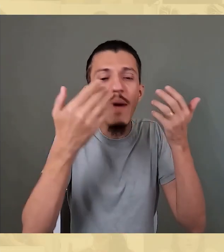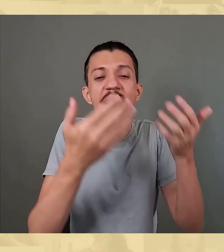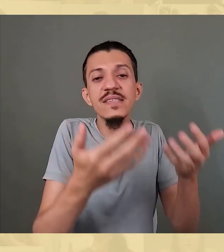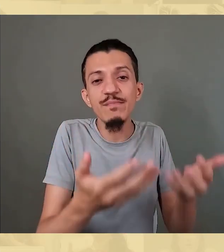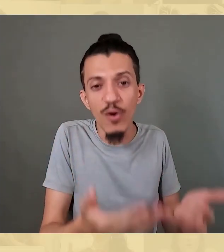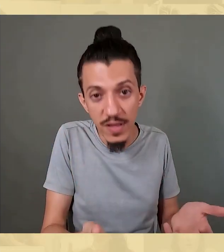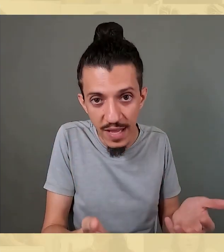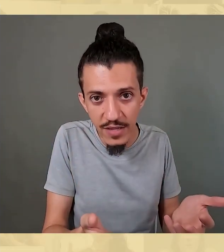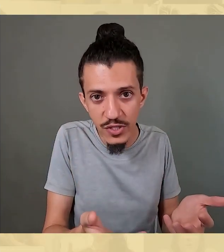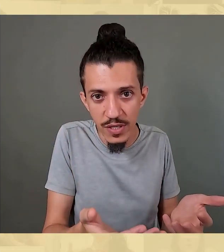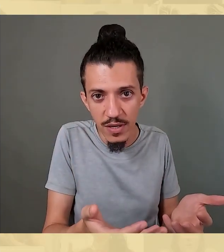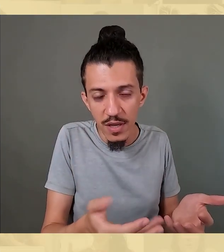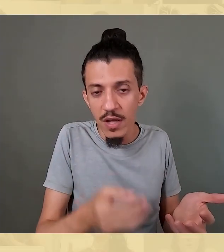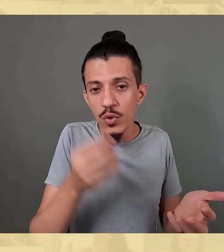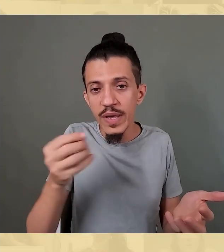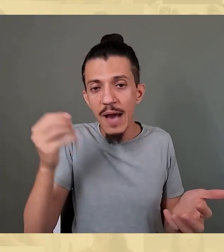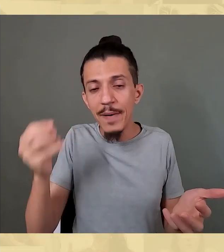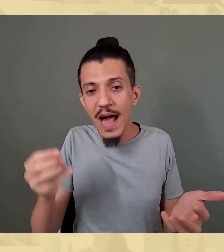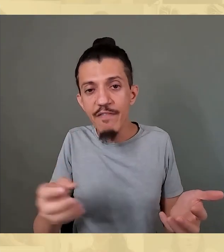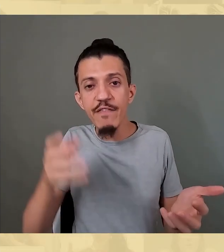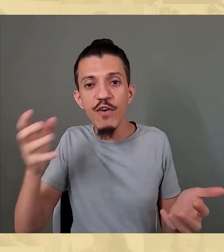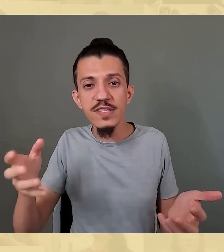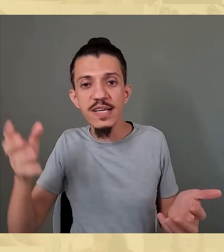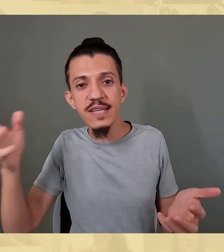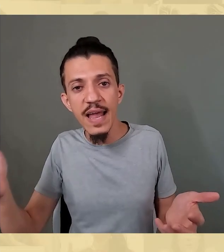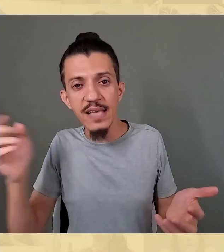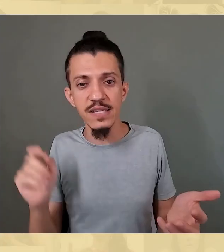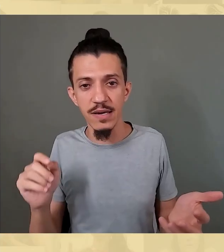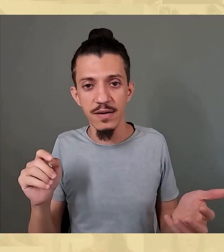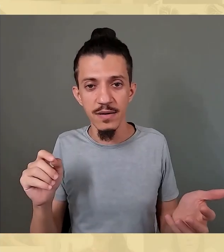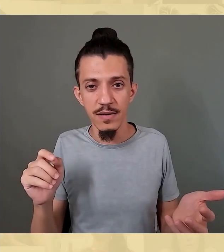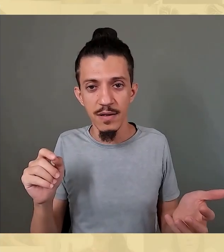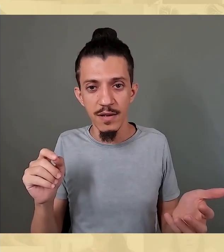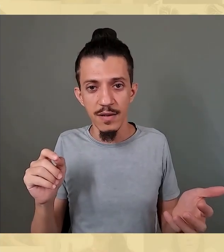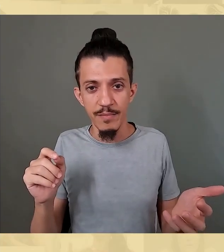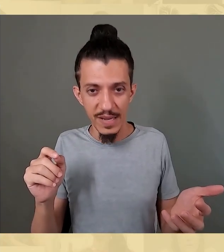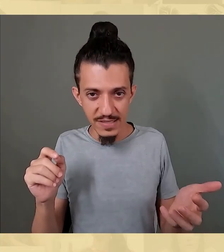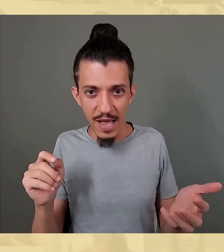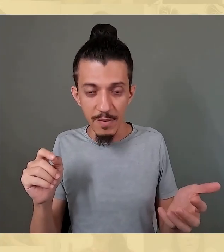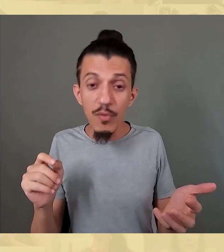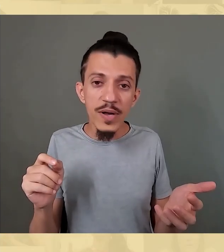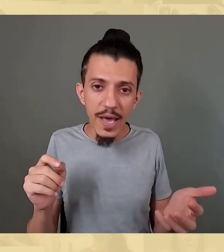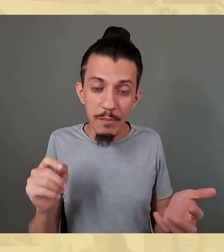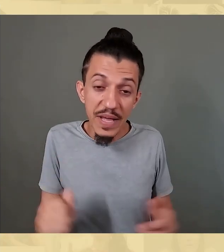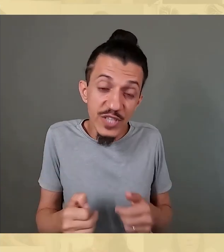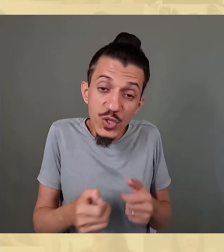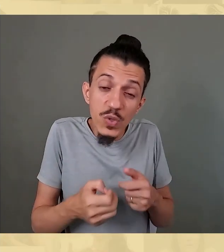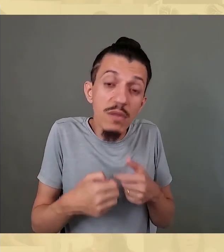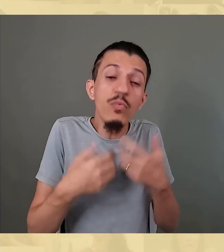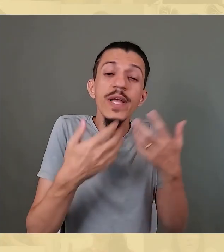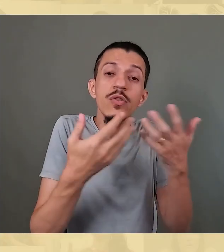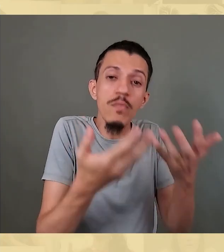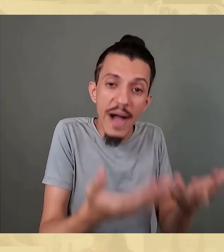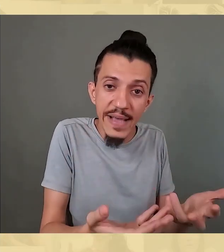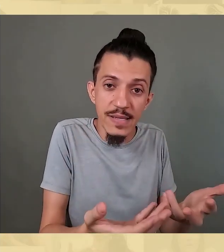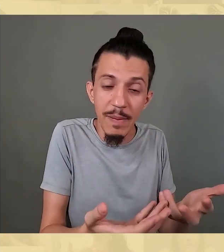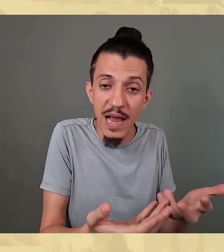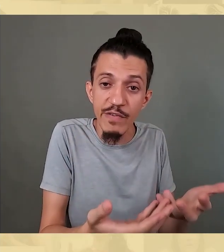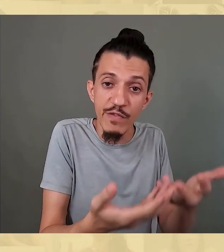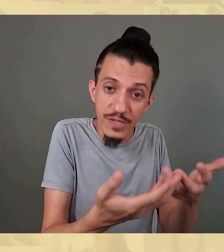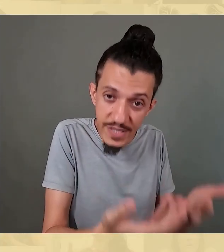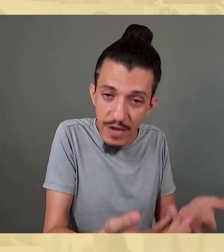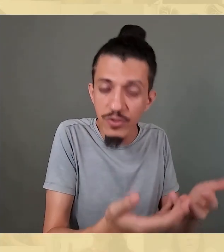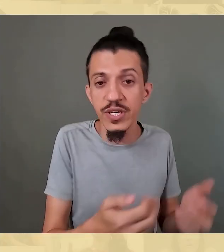muito mais importante do que a palavra Vossa Excelência. Percebe? Por quê? Porque a gente usa muito mais a